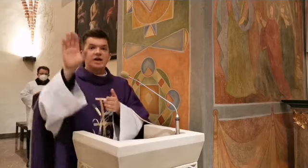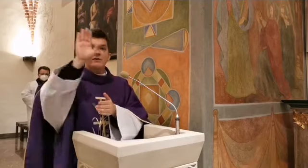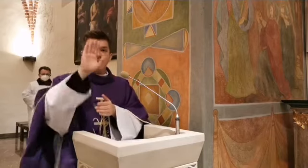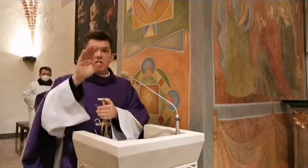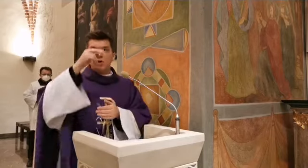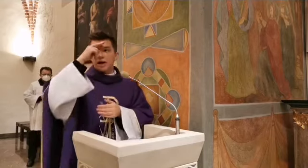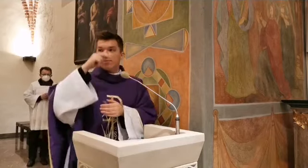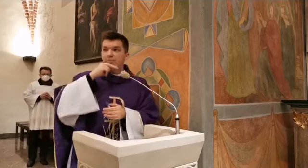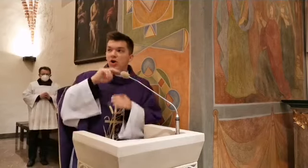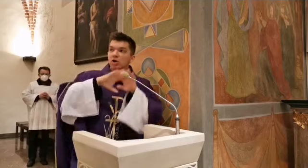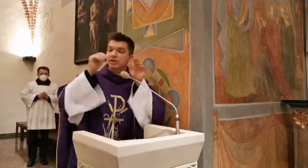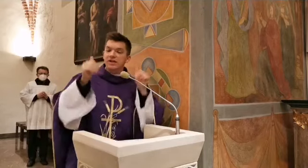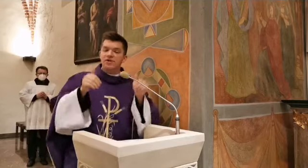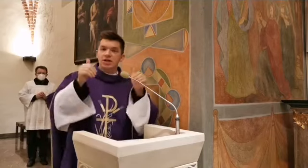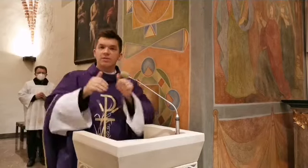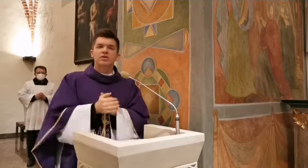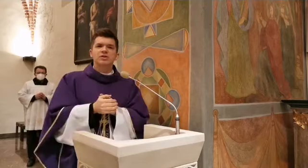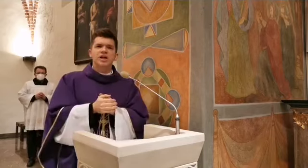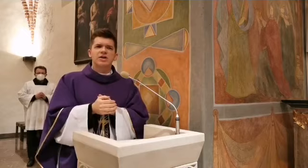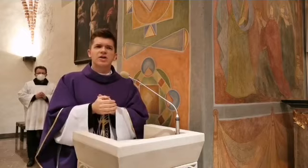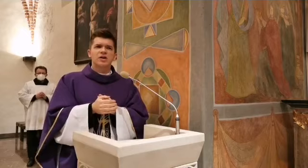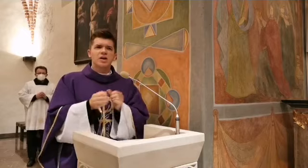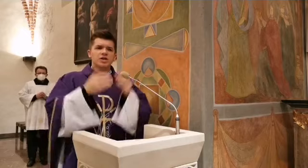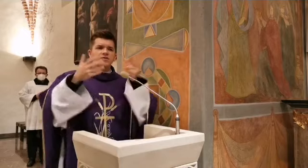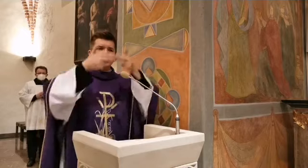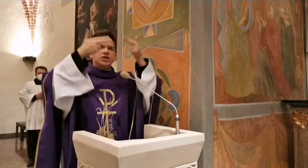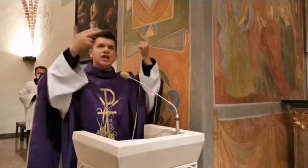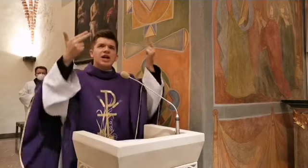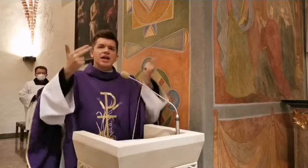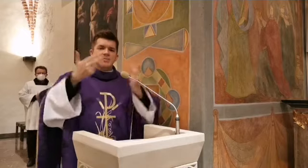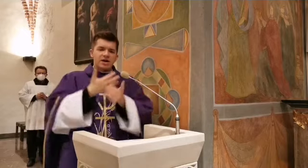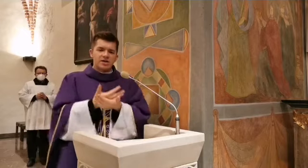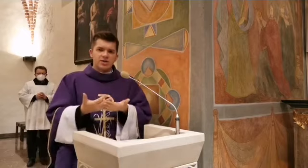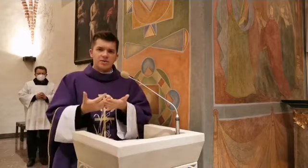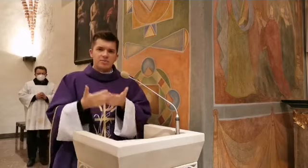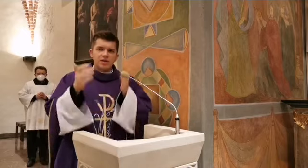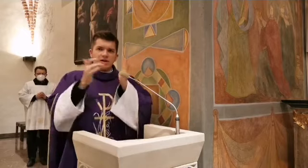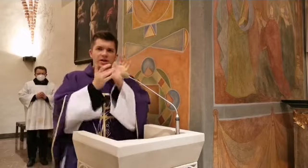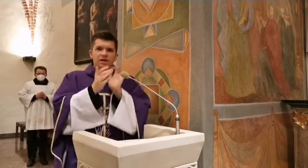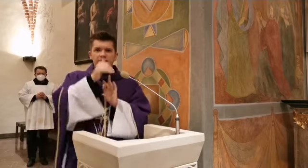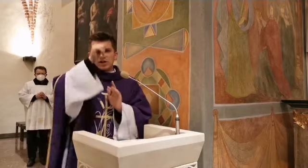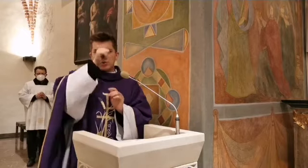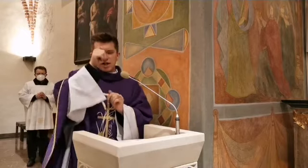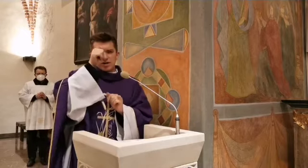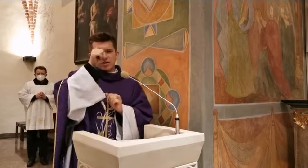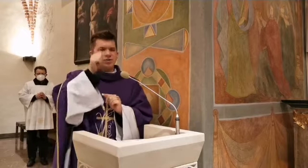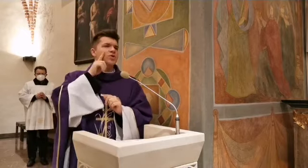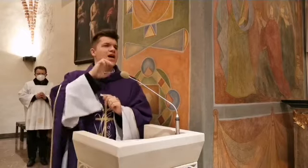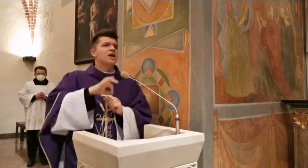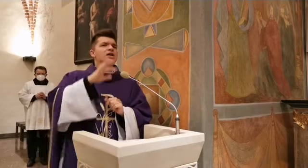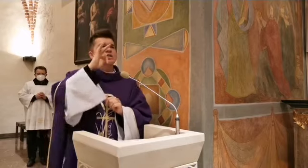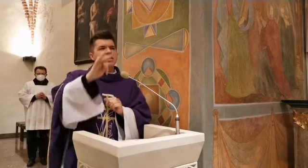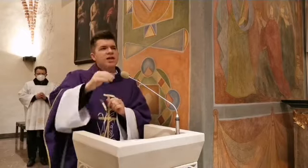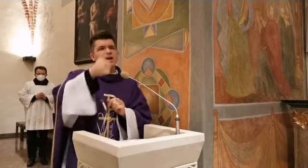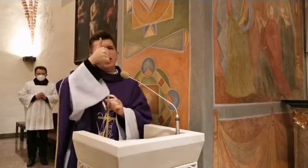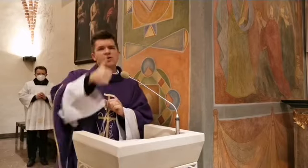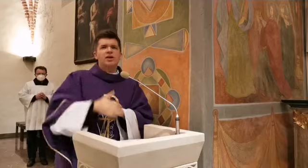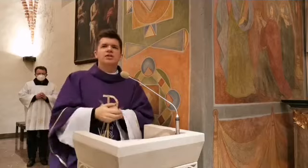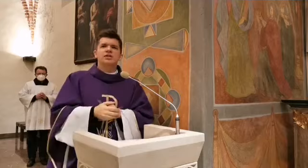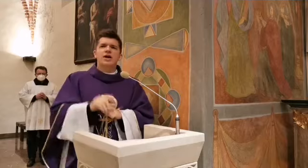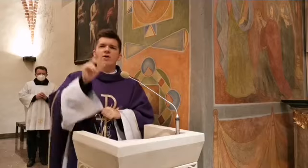Wierzę w Boga, Ojca Wszechmogącego, Stworzyciela nieba i ziemi i w Jezusa Chrystusa,